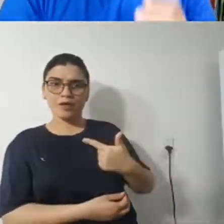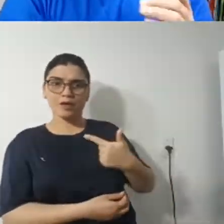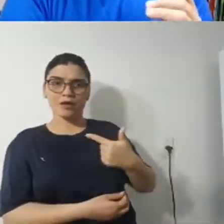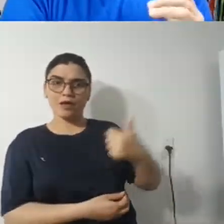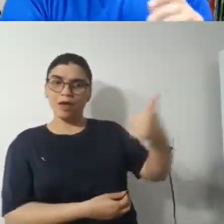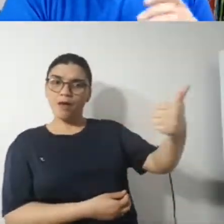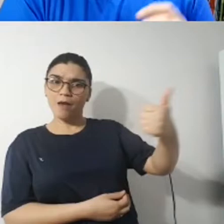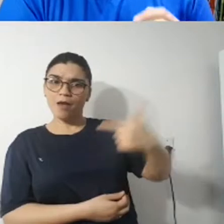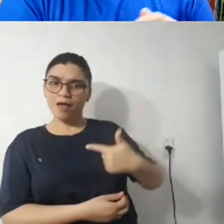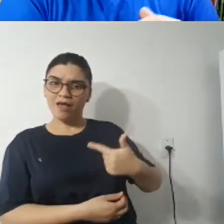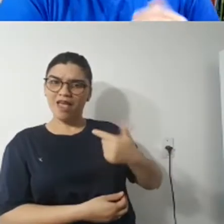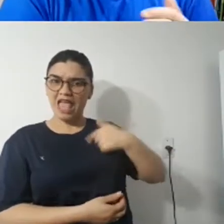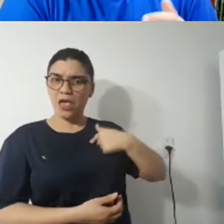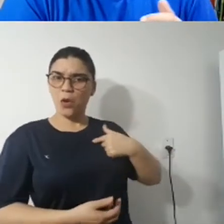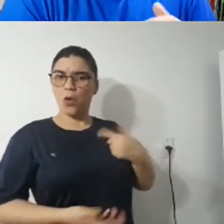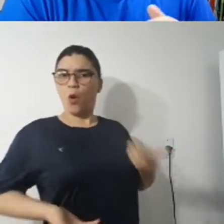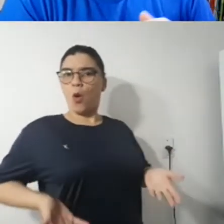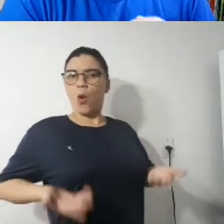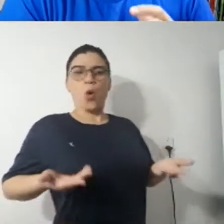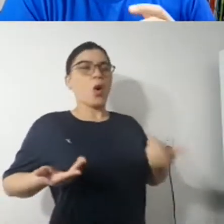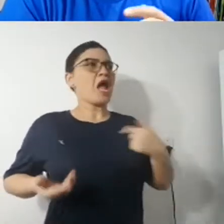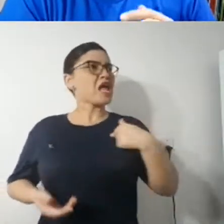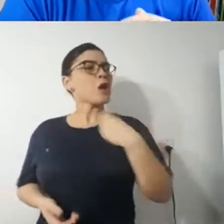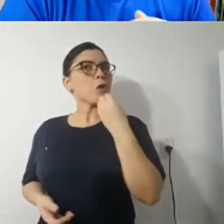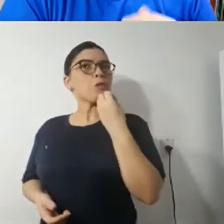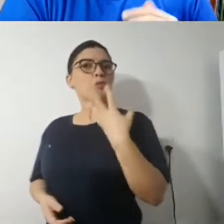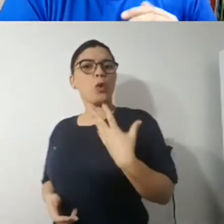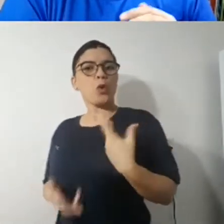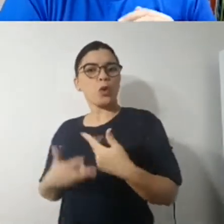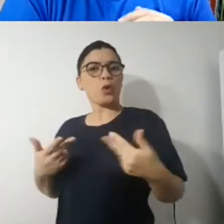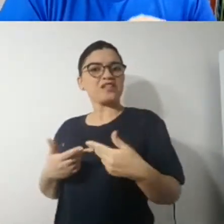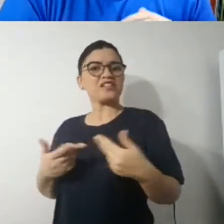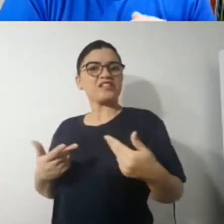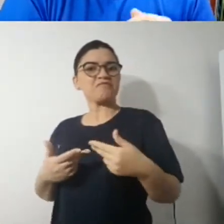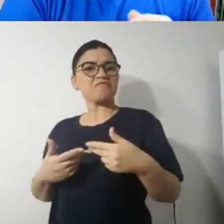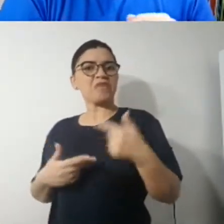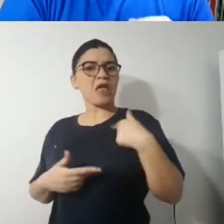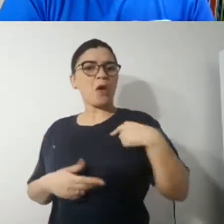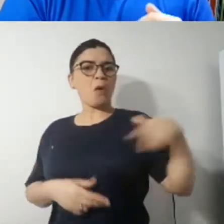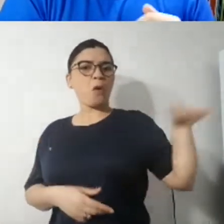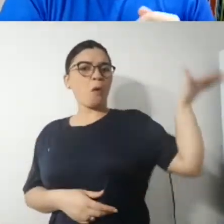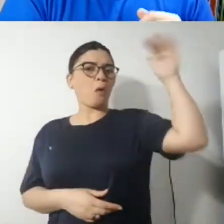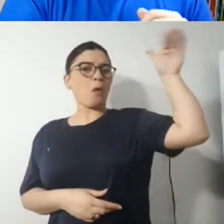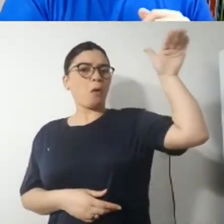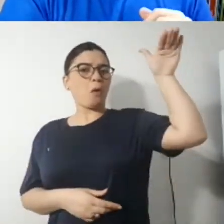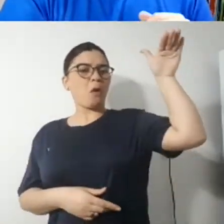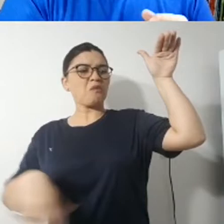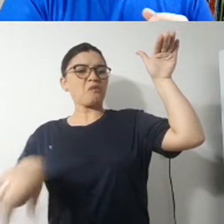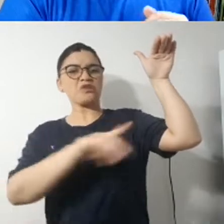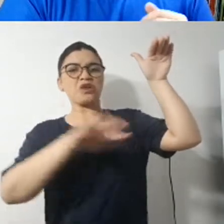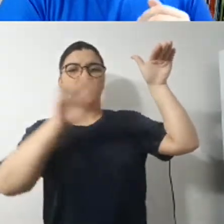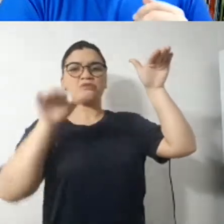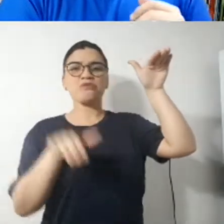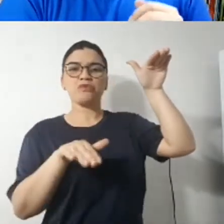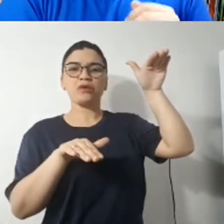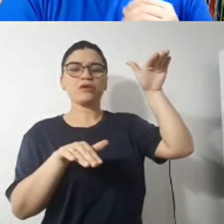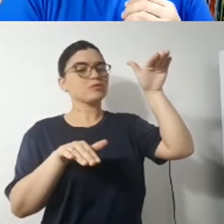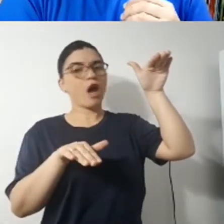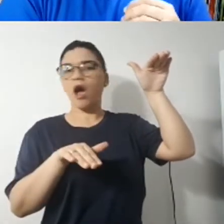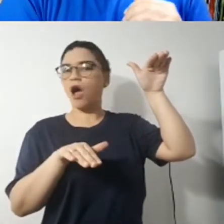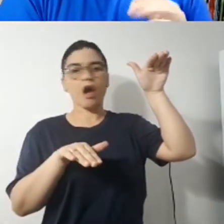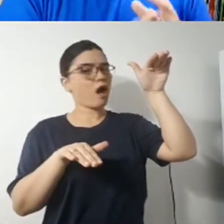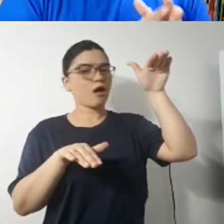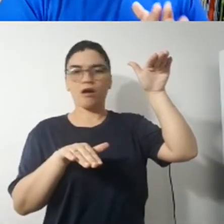me colocar acima dos outros, entendendo que Deus, ele julga a